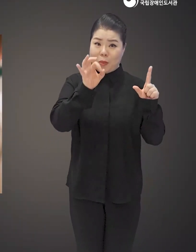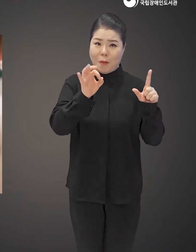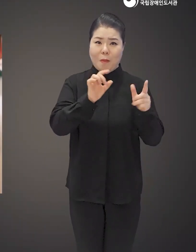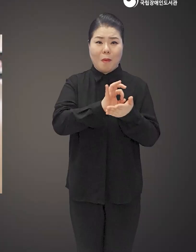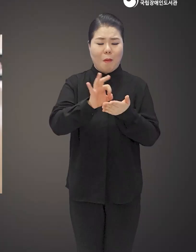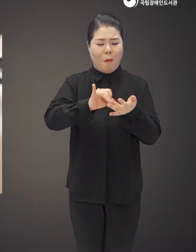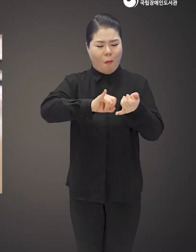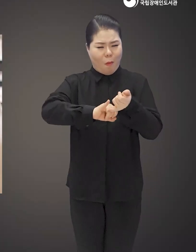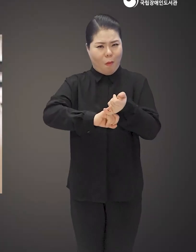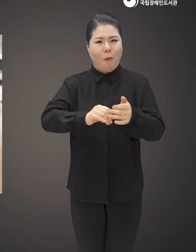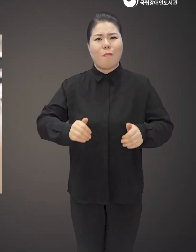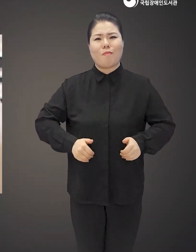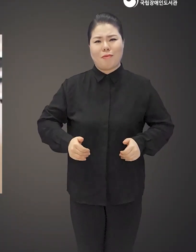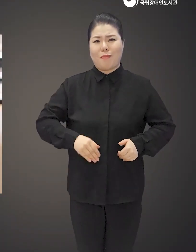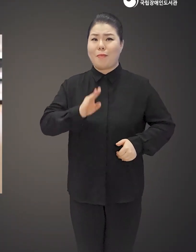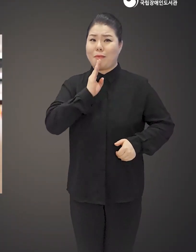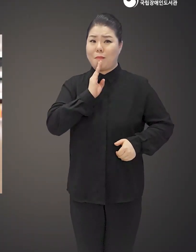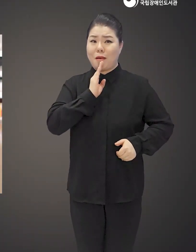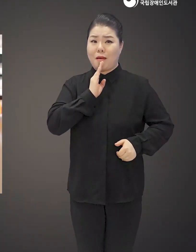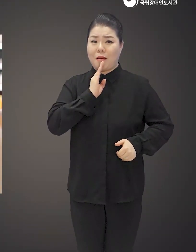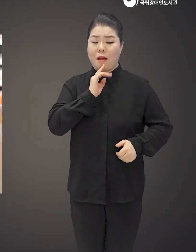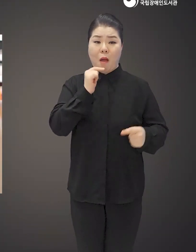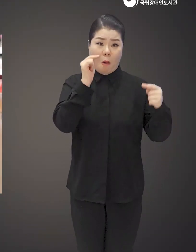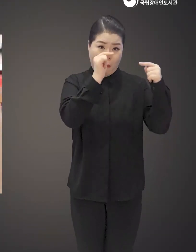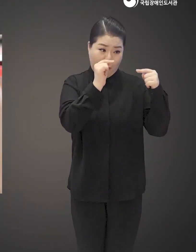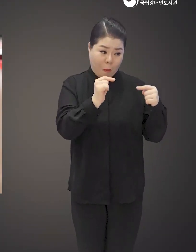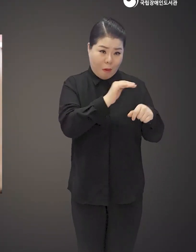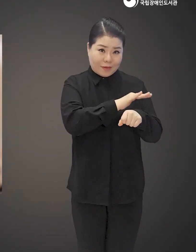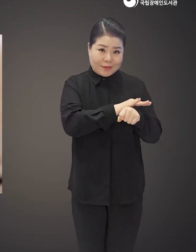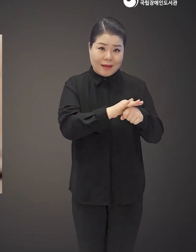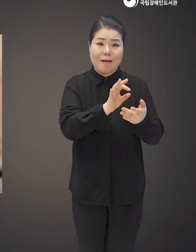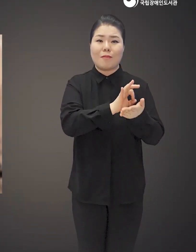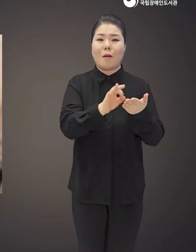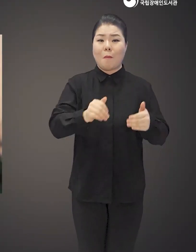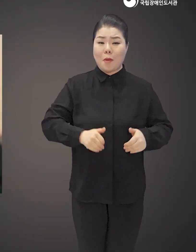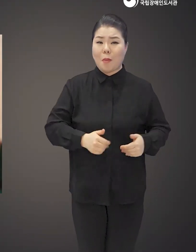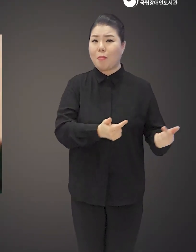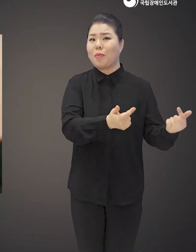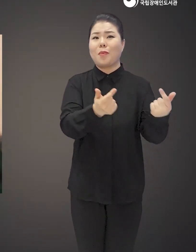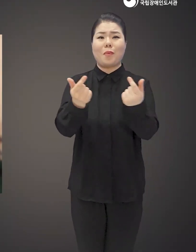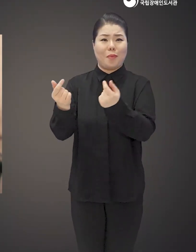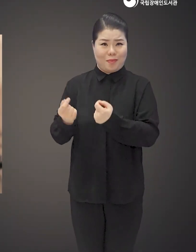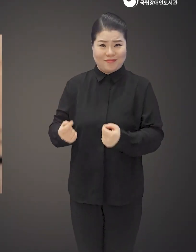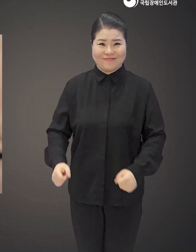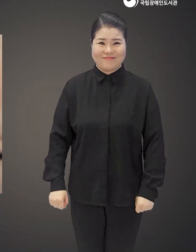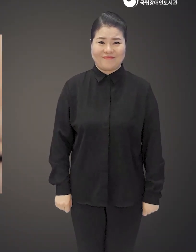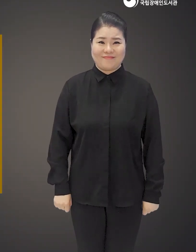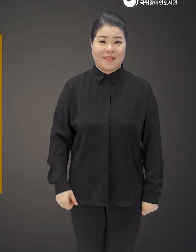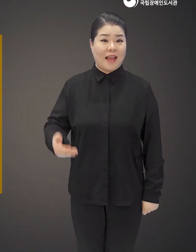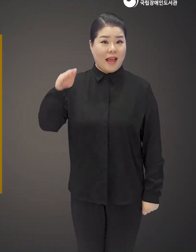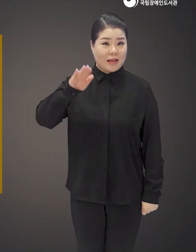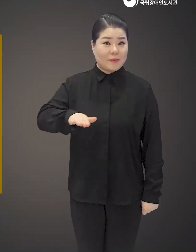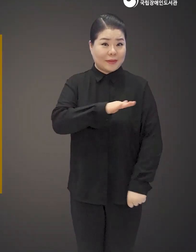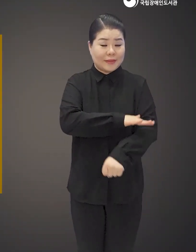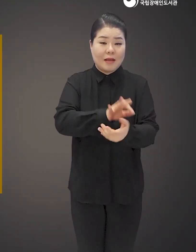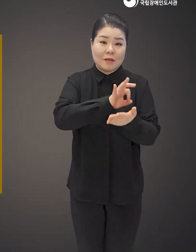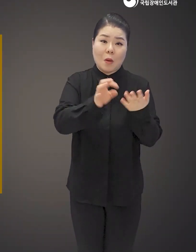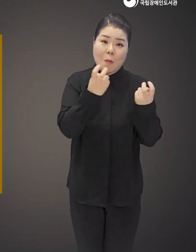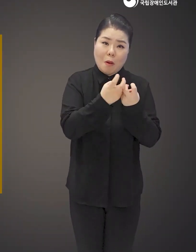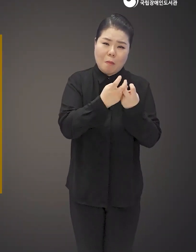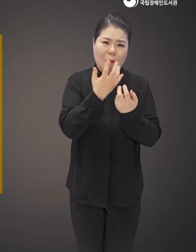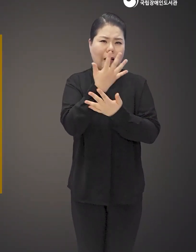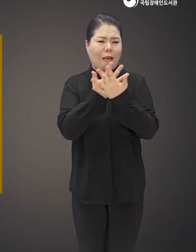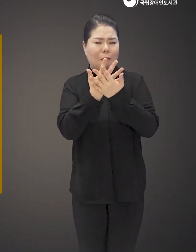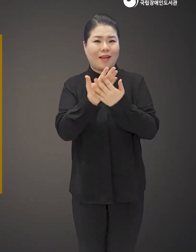쓸 수는 없습니다. 대신 돈을 잘 써야 한다는 것은 누구나 아는 사실이죠. 그러나 도대체 어떻게